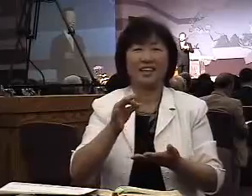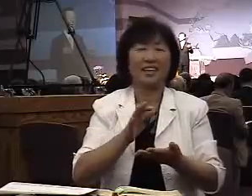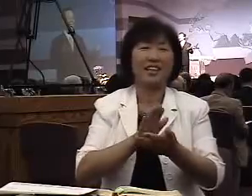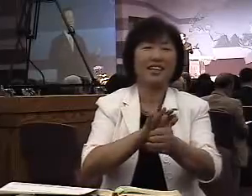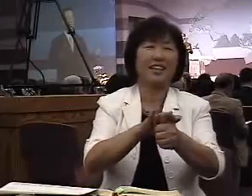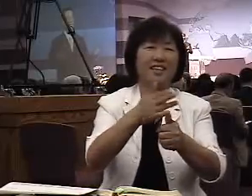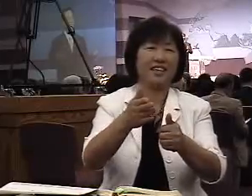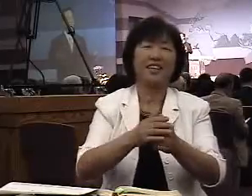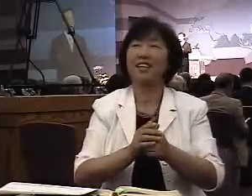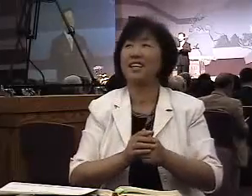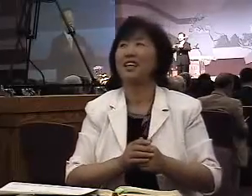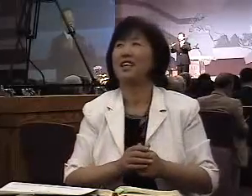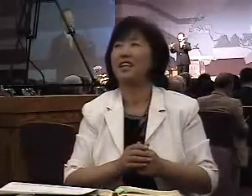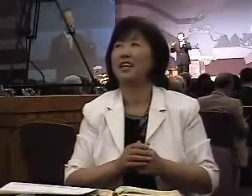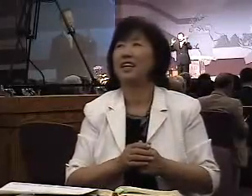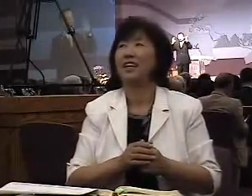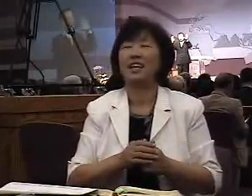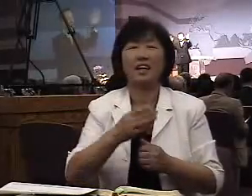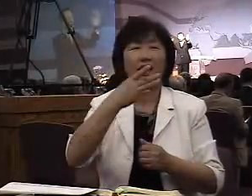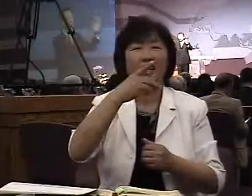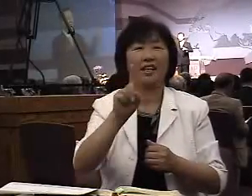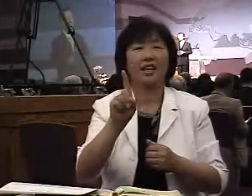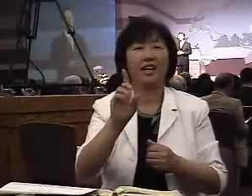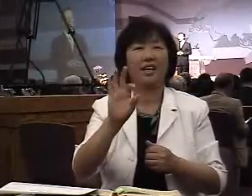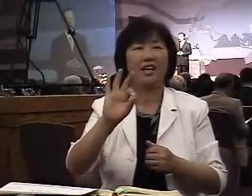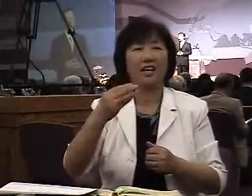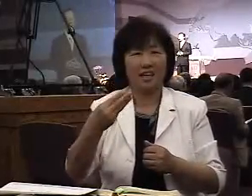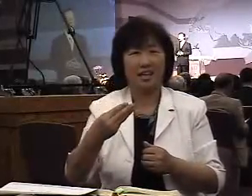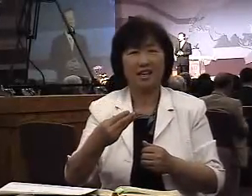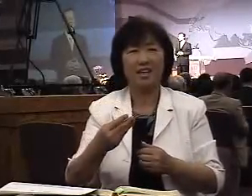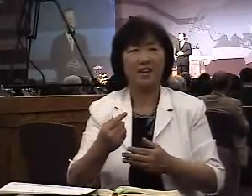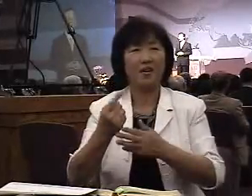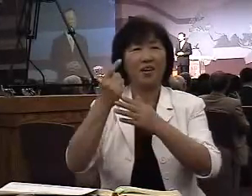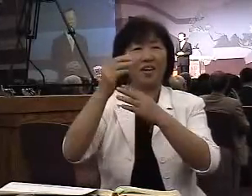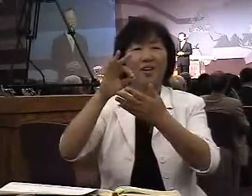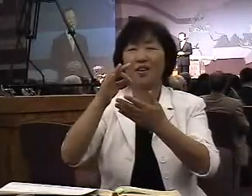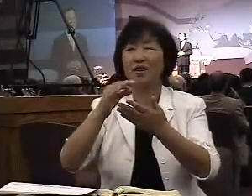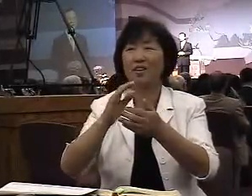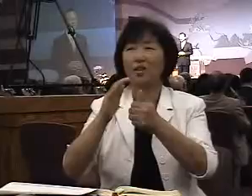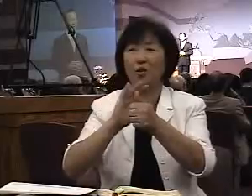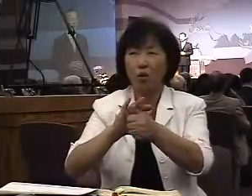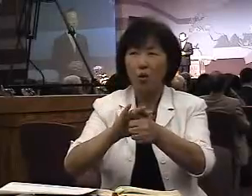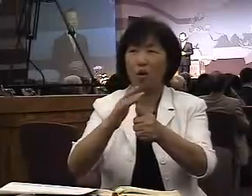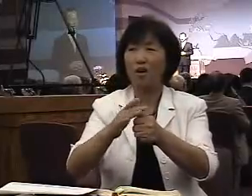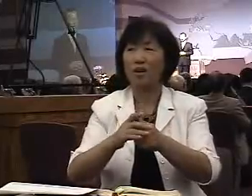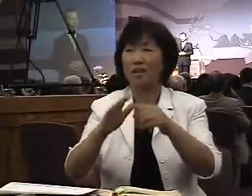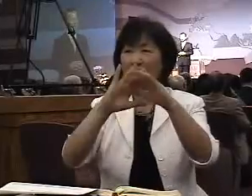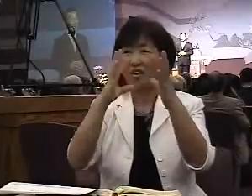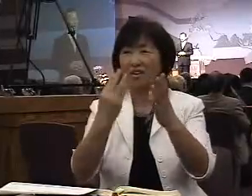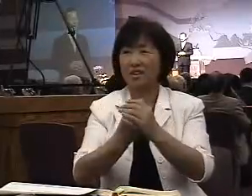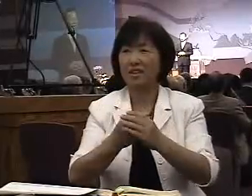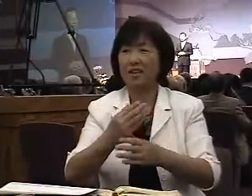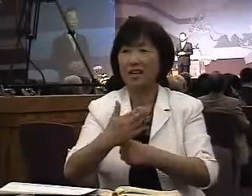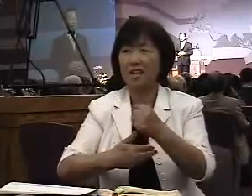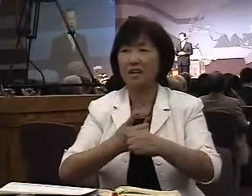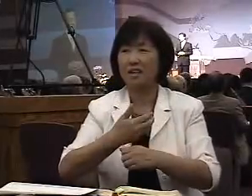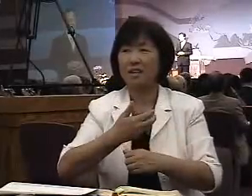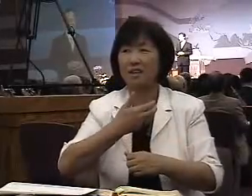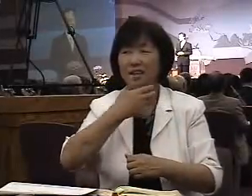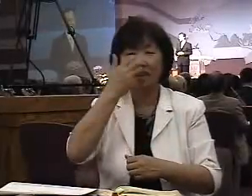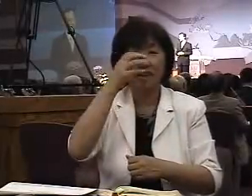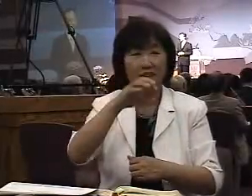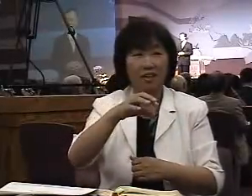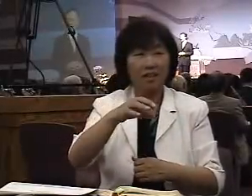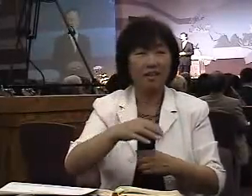받겠어요. 많지는 않습니다. 그러나 타일을 하고 올려야 되는 도네이션이 전체 킹덤 드림 우리